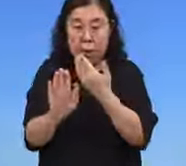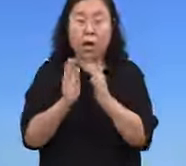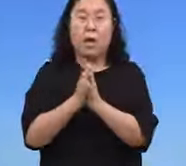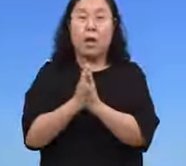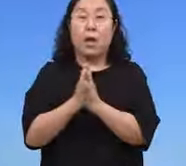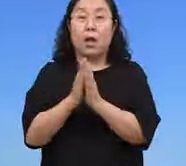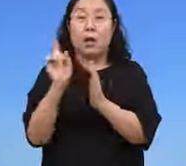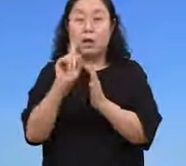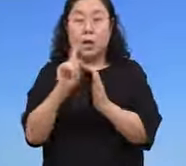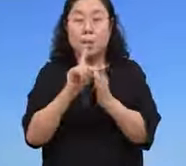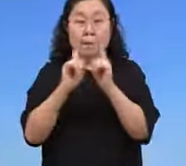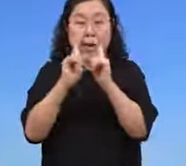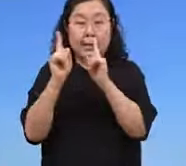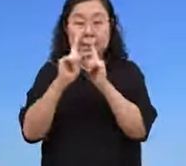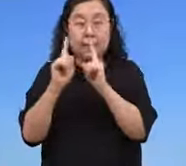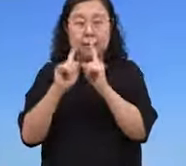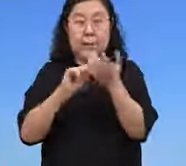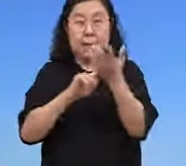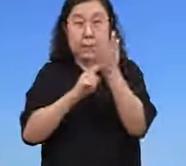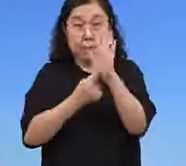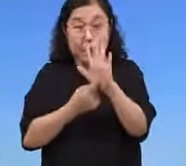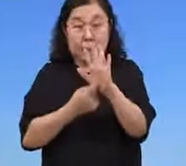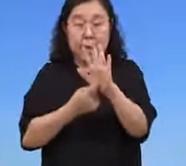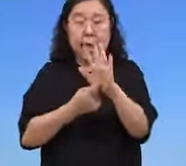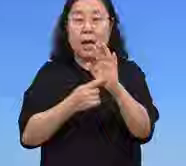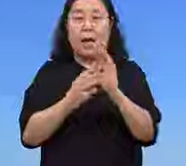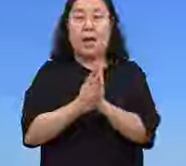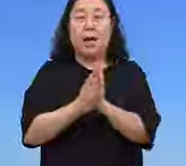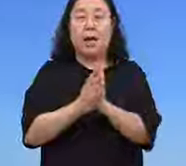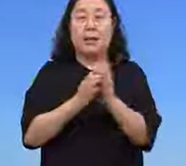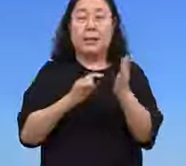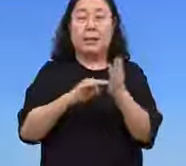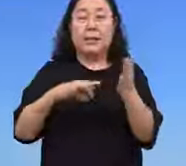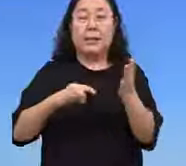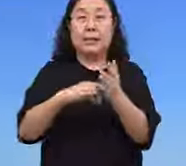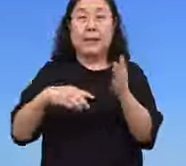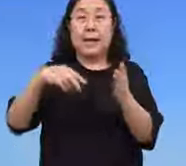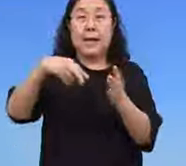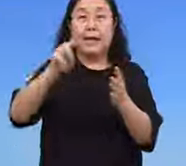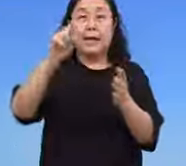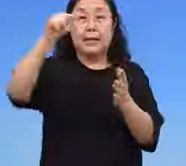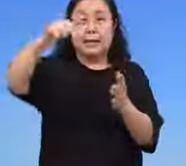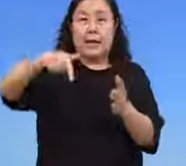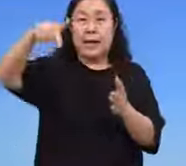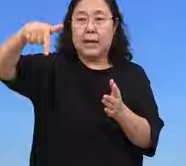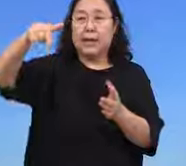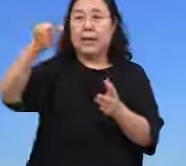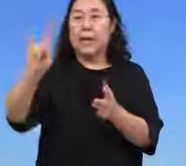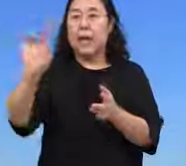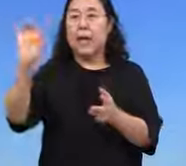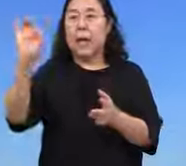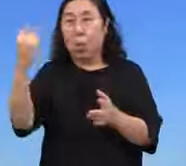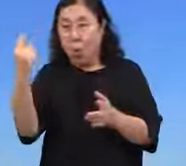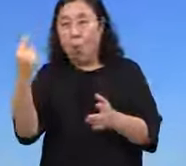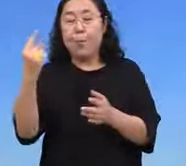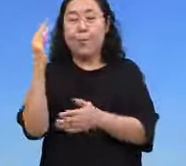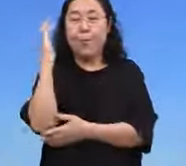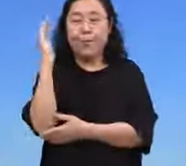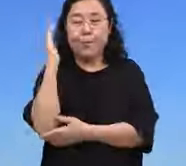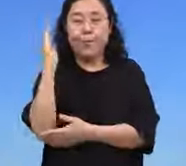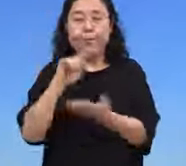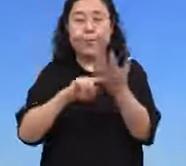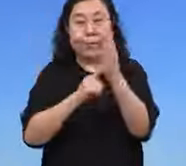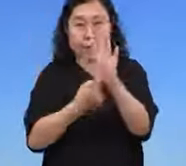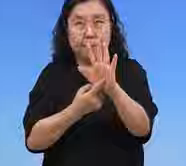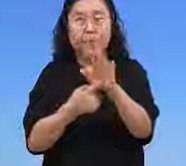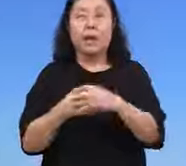나오는가 하니까요, 우리가 잘 아는 세리장 삭개오 이야기가 나옵니다. 온 주변 사람들에게 사람 취급을 못